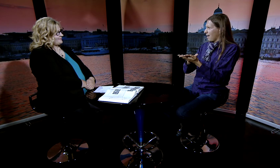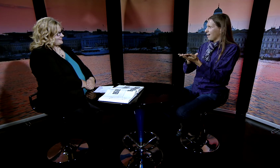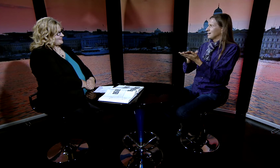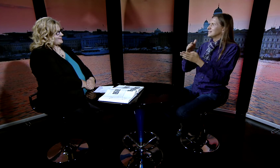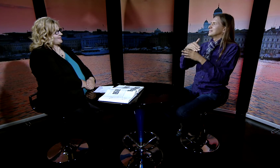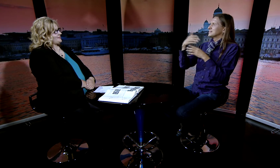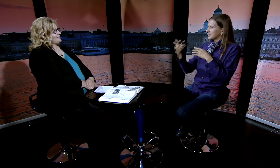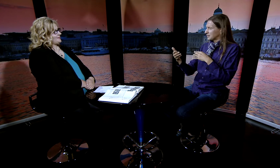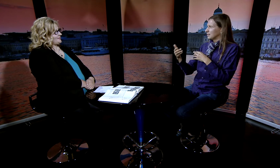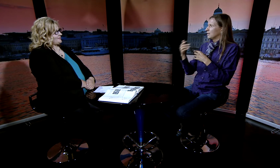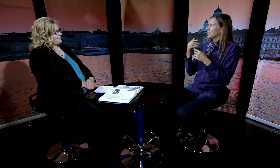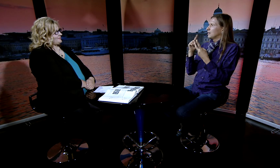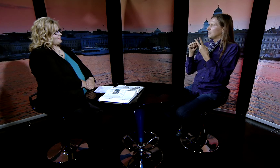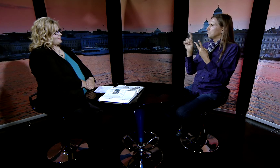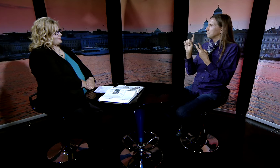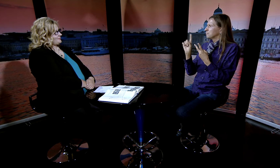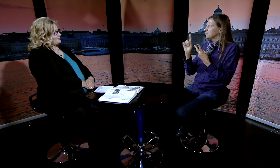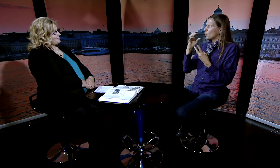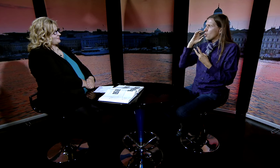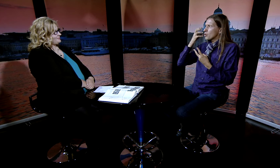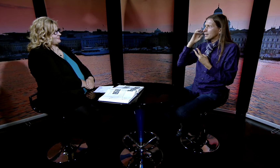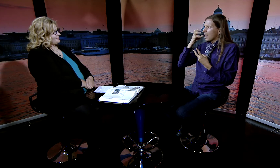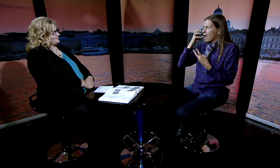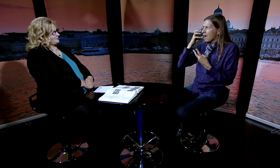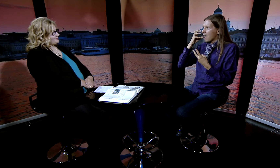minä, sekä mitä tehdään, eli ottaa.